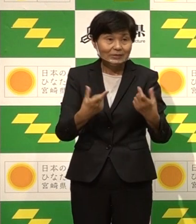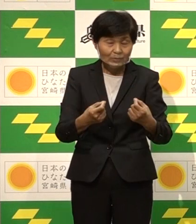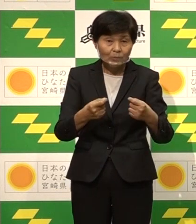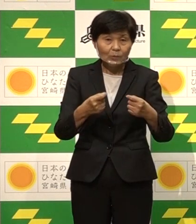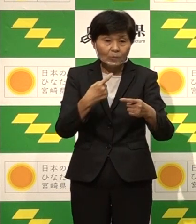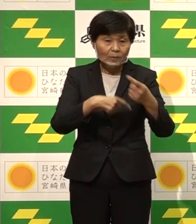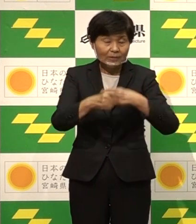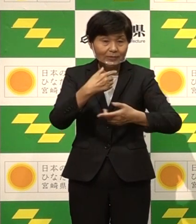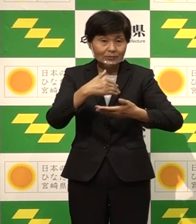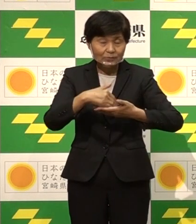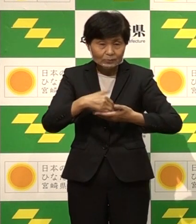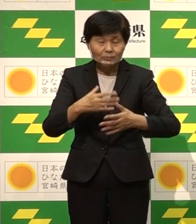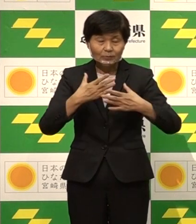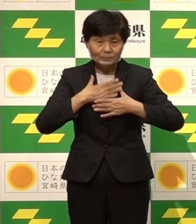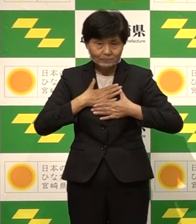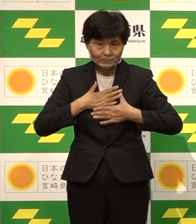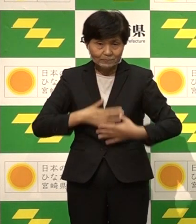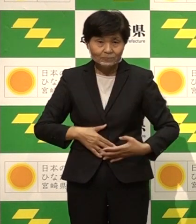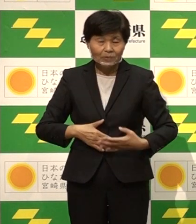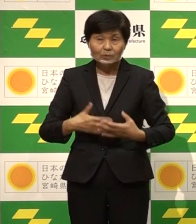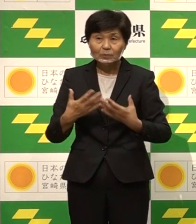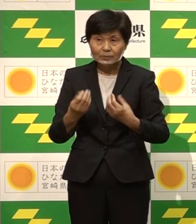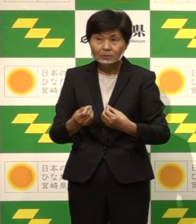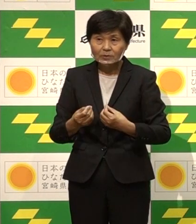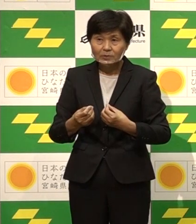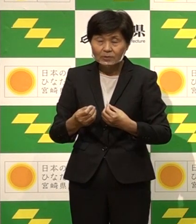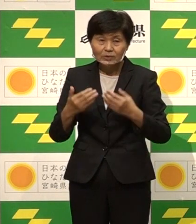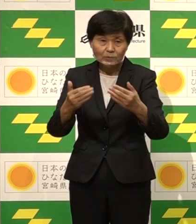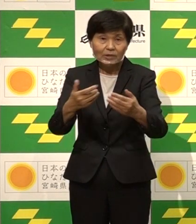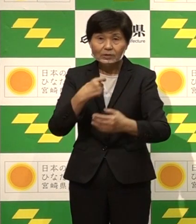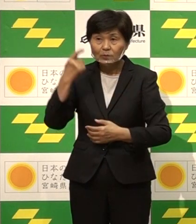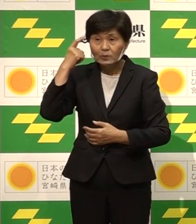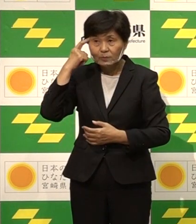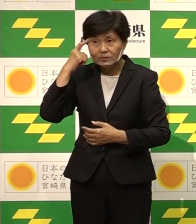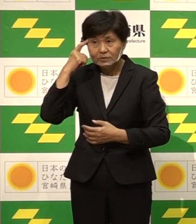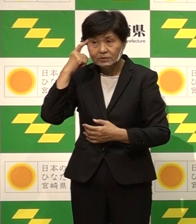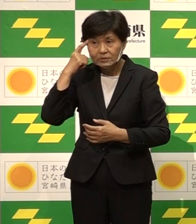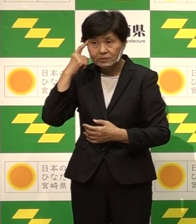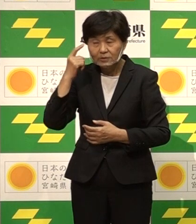要な対策を打っていきたいと思います。先ほど手を挙げた